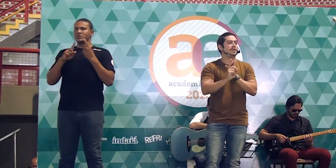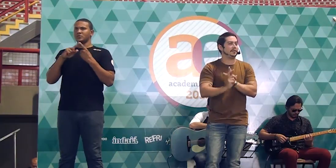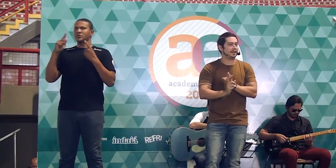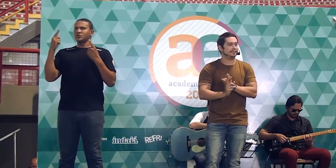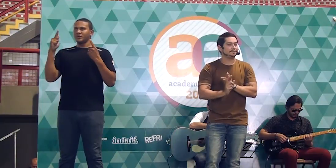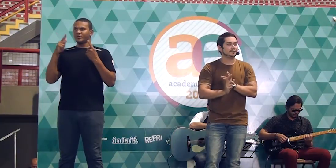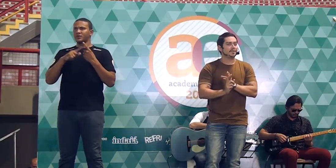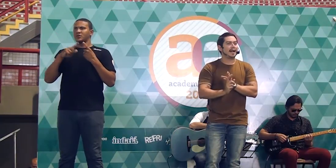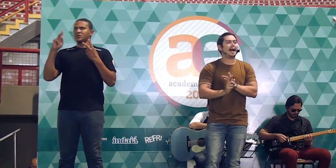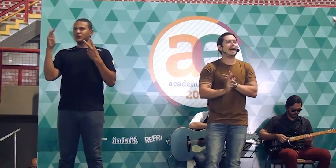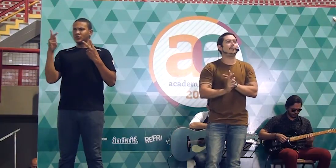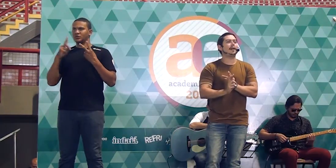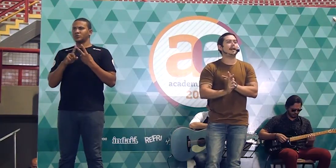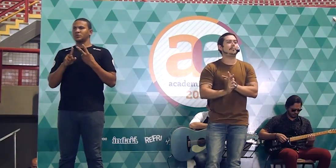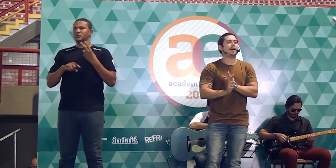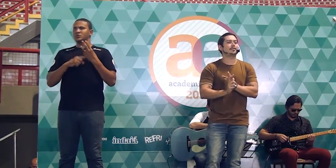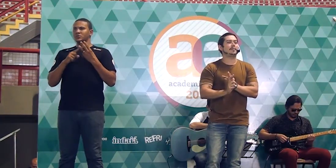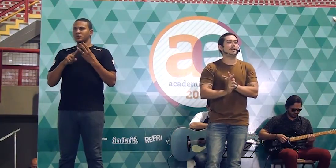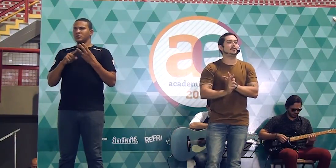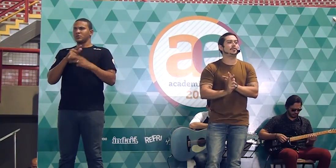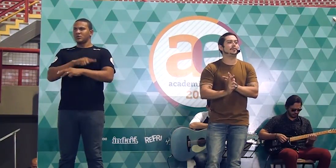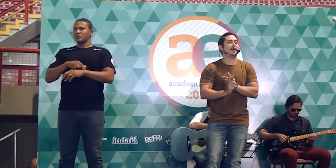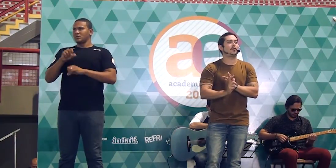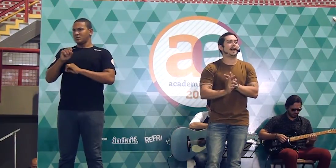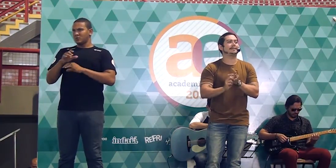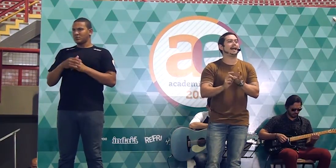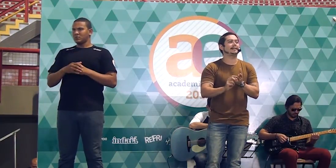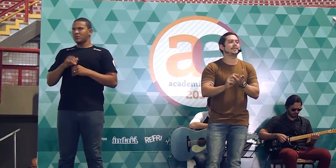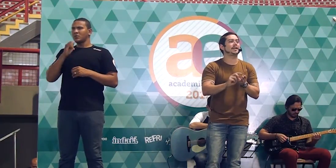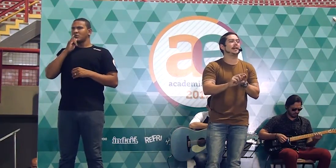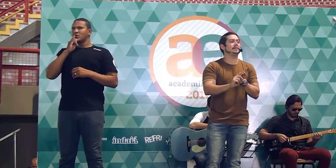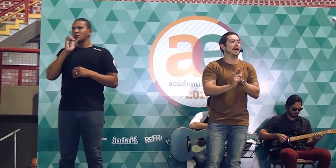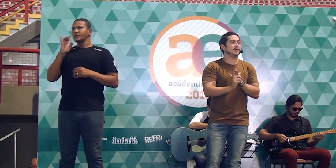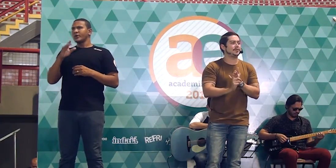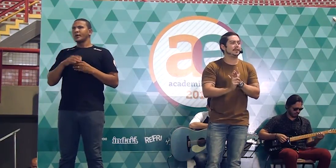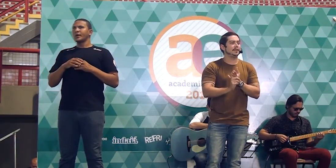Moral e Cívica. A aula era praticamente